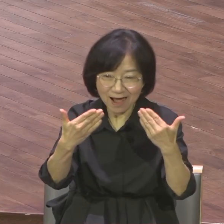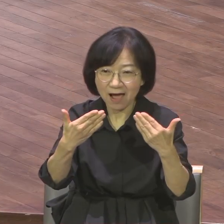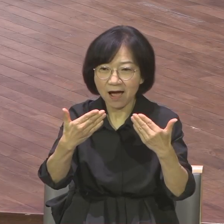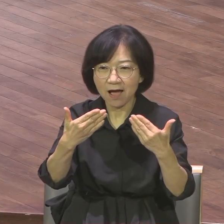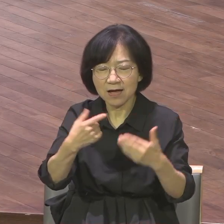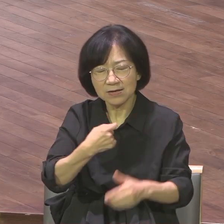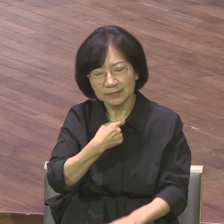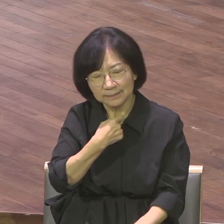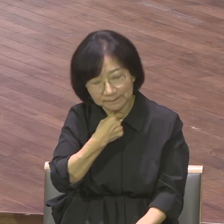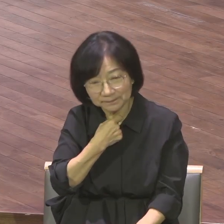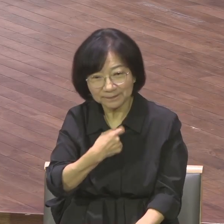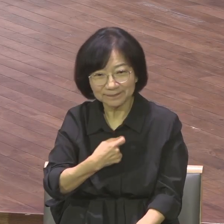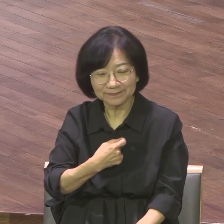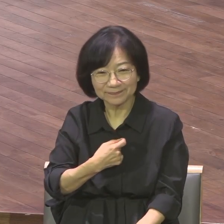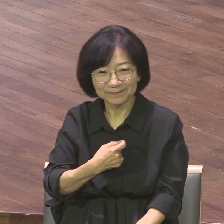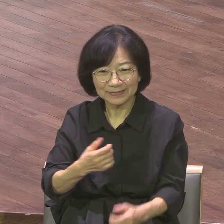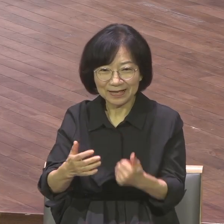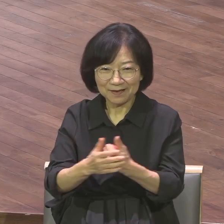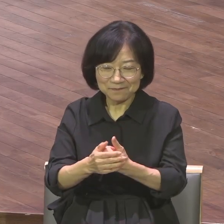선호하죠. 그걸 더 좋아하죠.